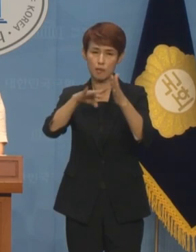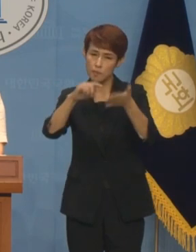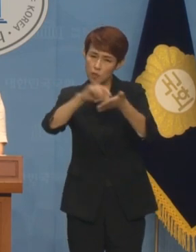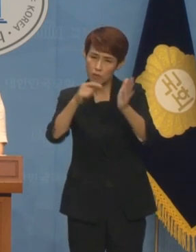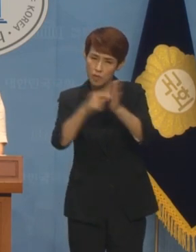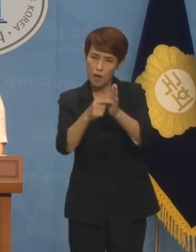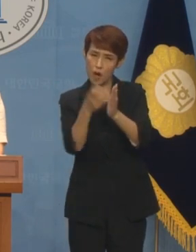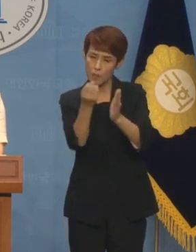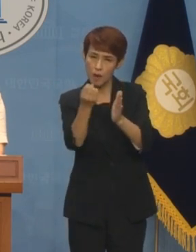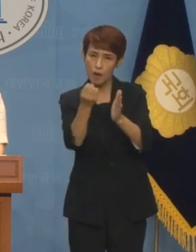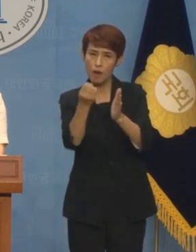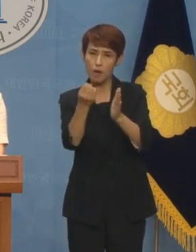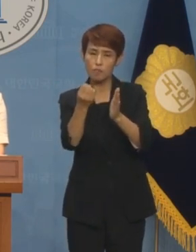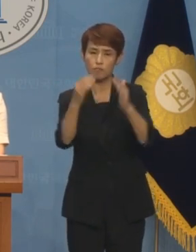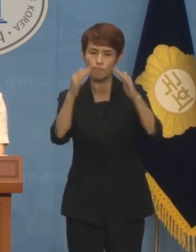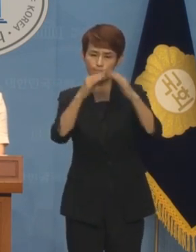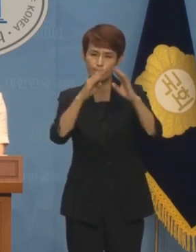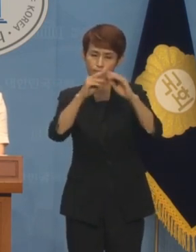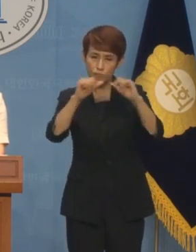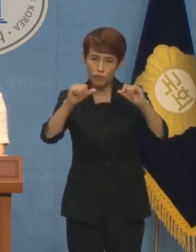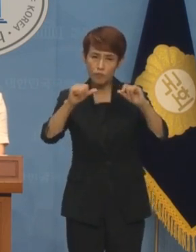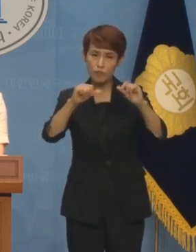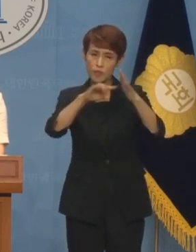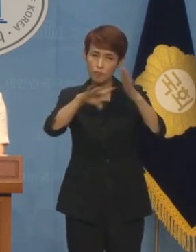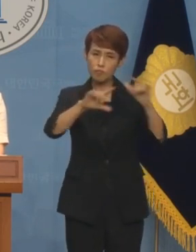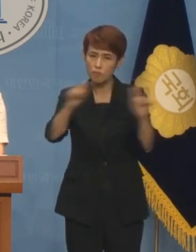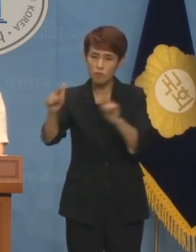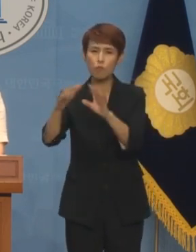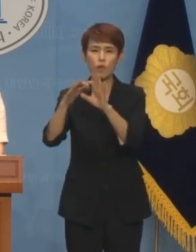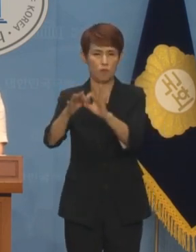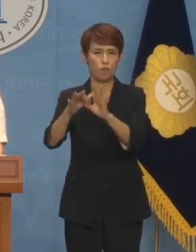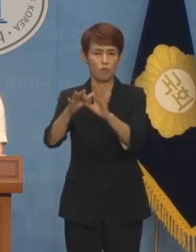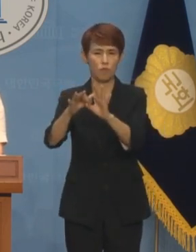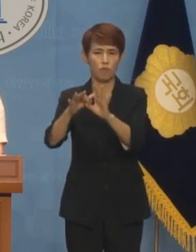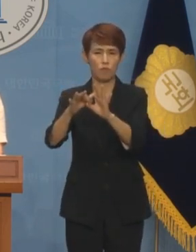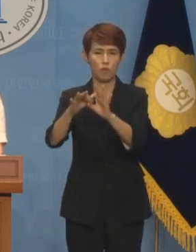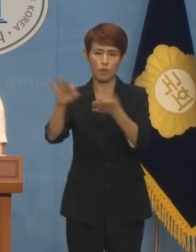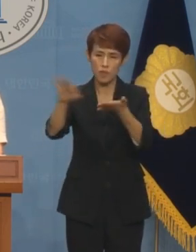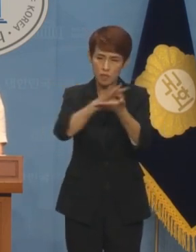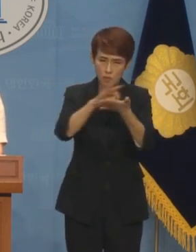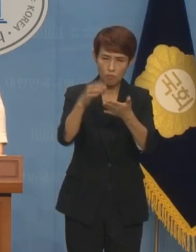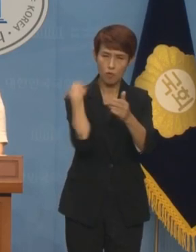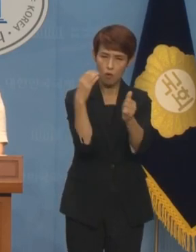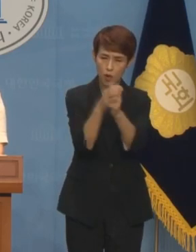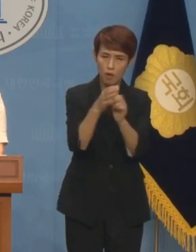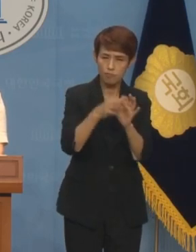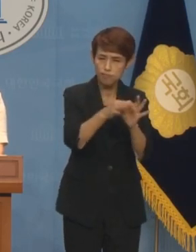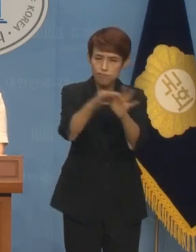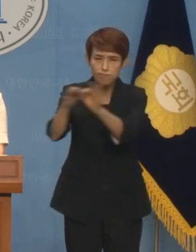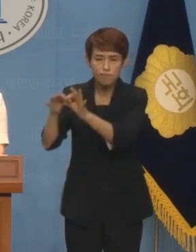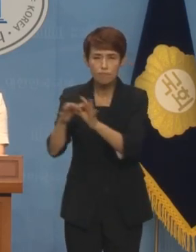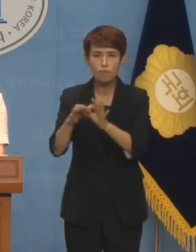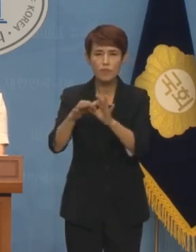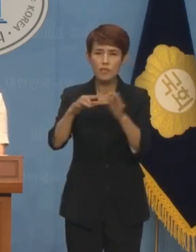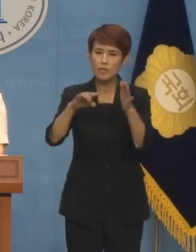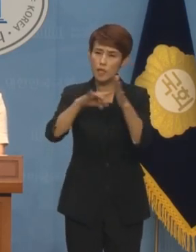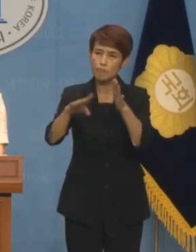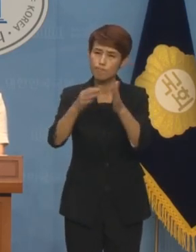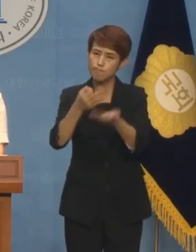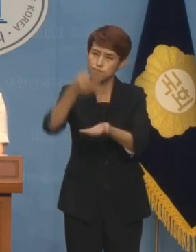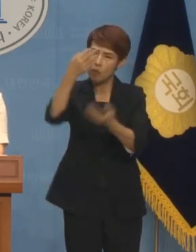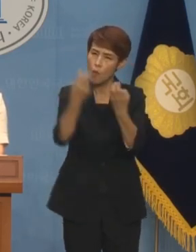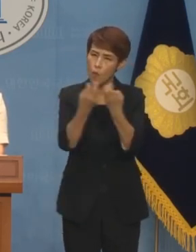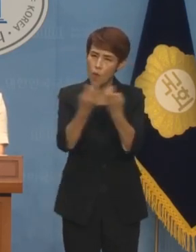부동산 시장 안정화에 필요한 적정 보유세 실효세율, 재정의 역할과 연계된 증세 개혁에 관한